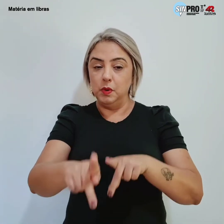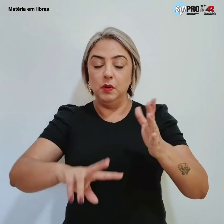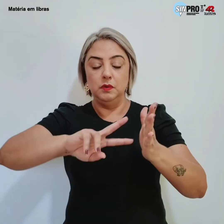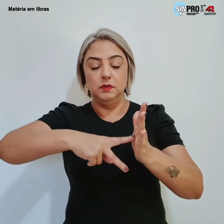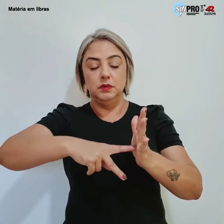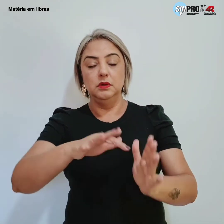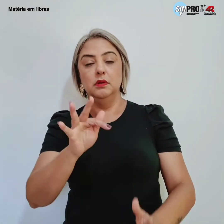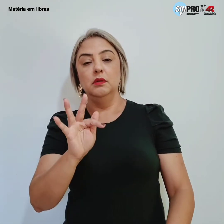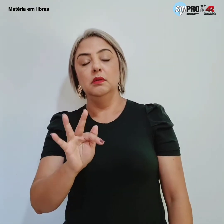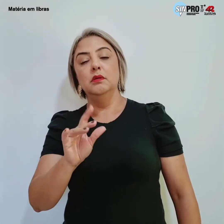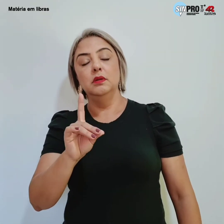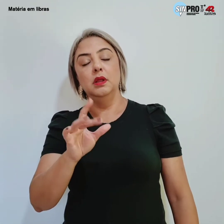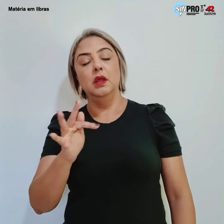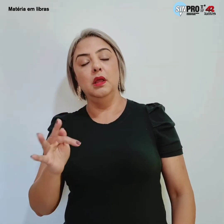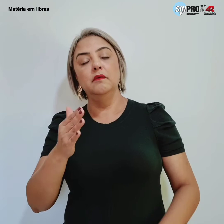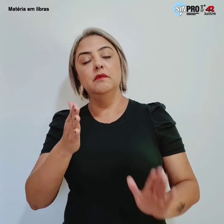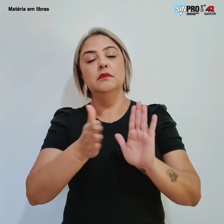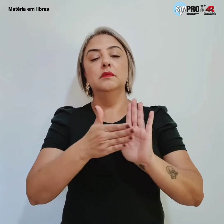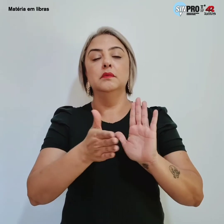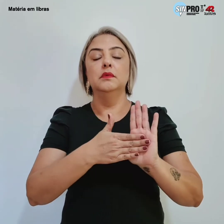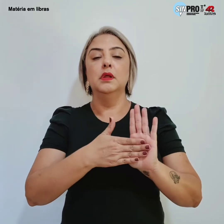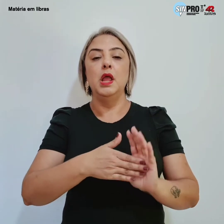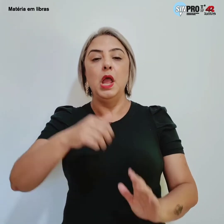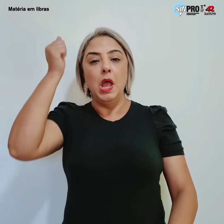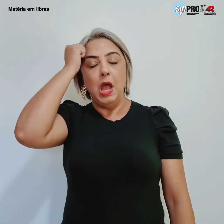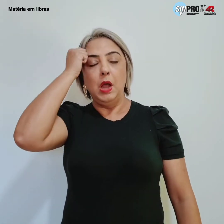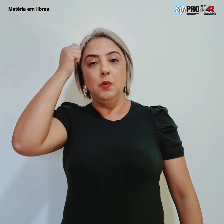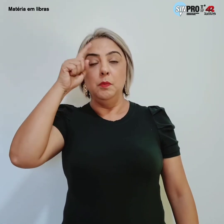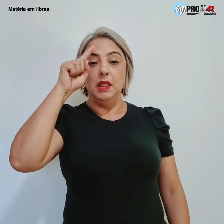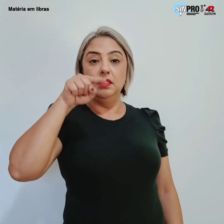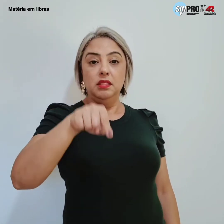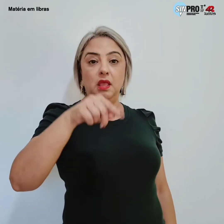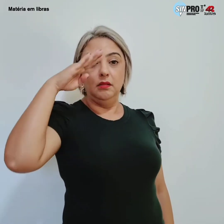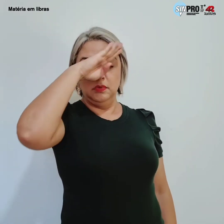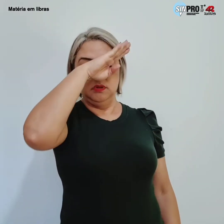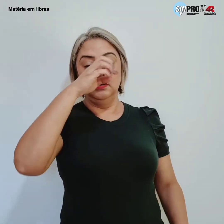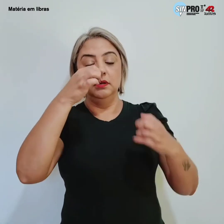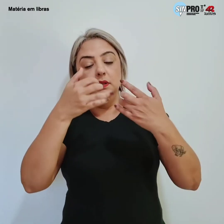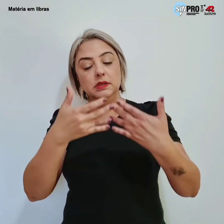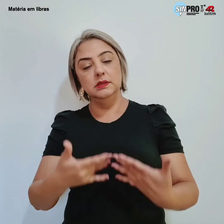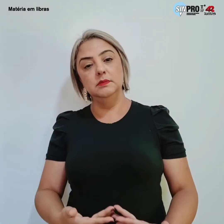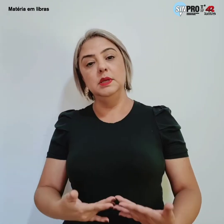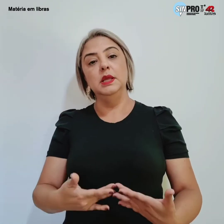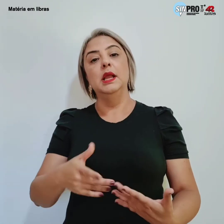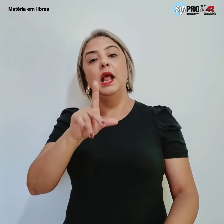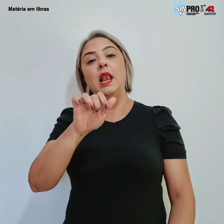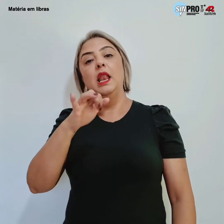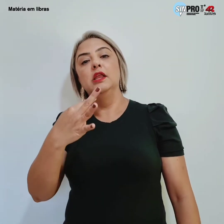o Simpro-DF lançou a campanha A Culpa é Dele, explica Letícia Montandon.